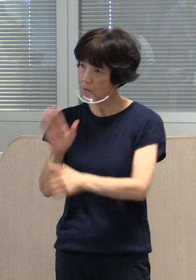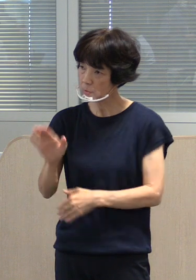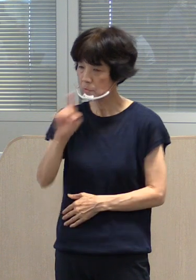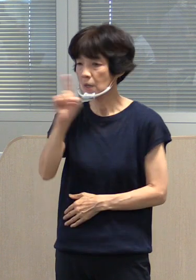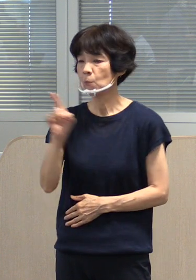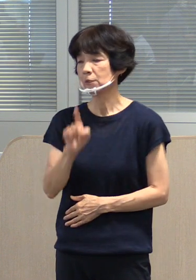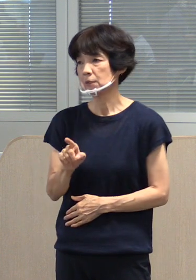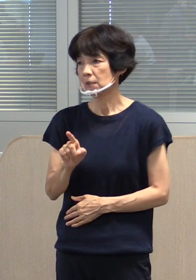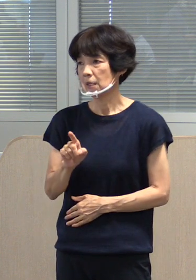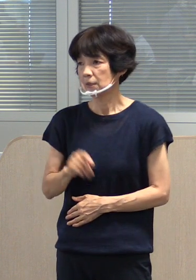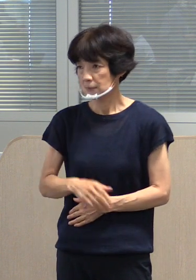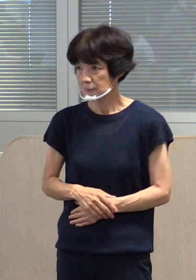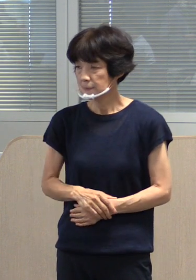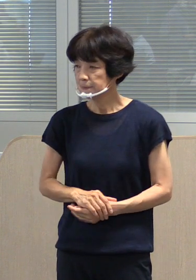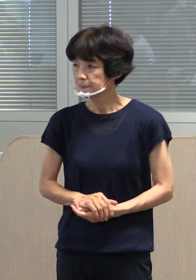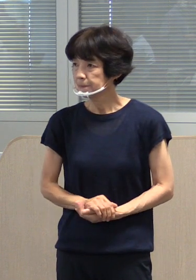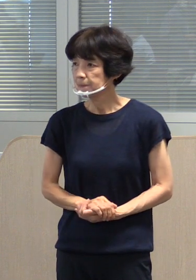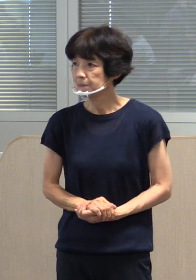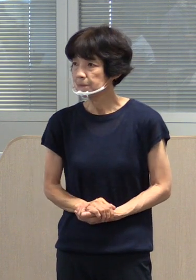ね。